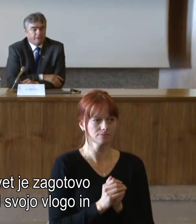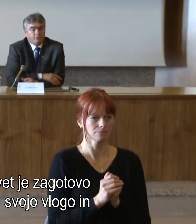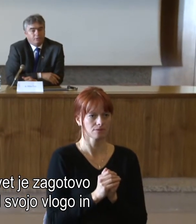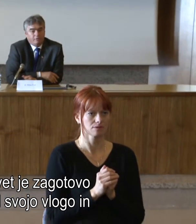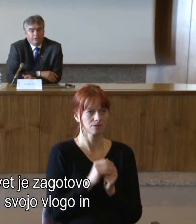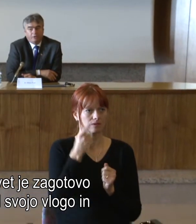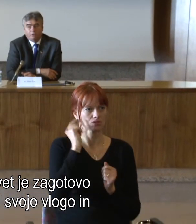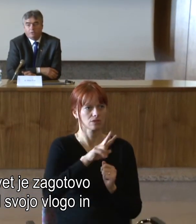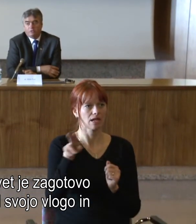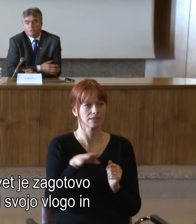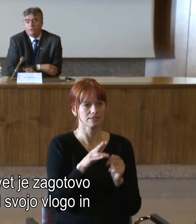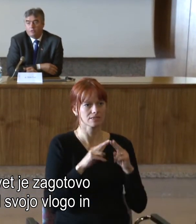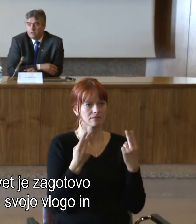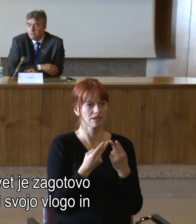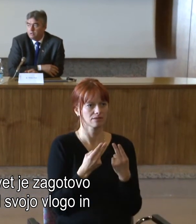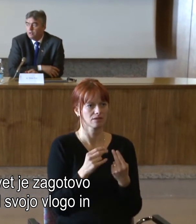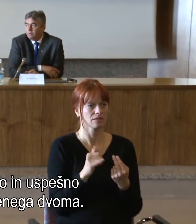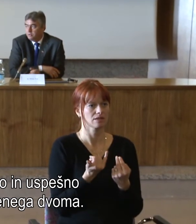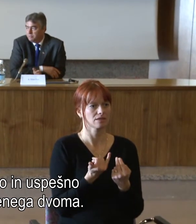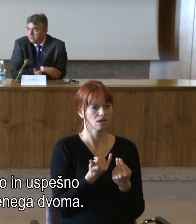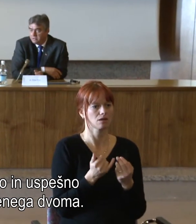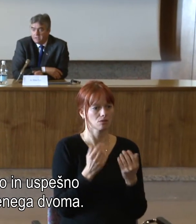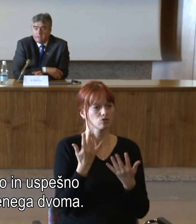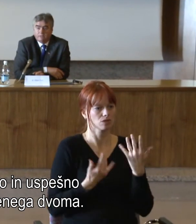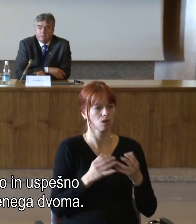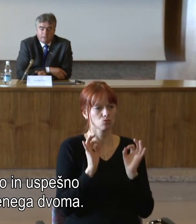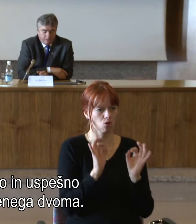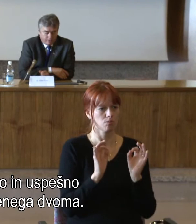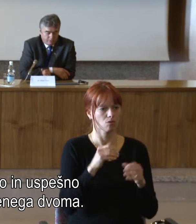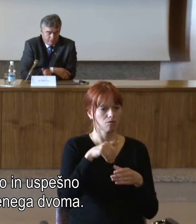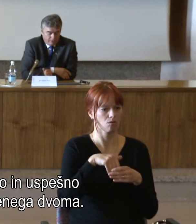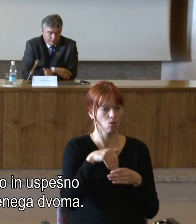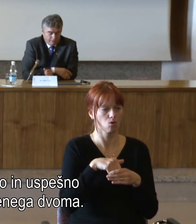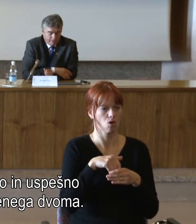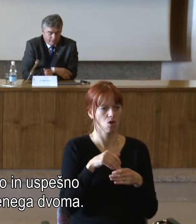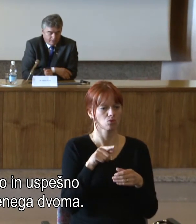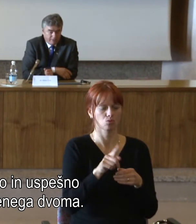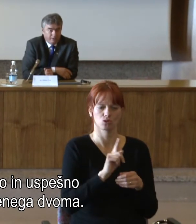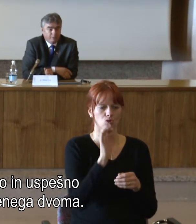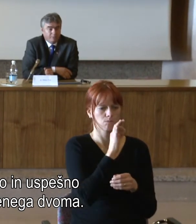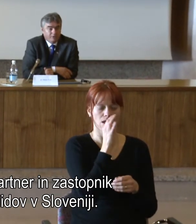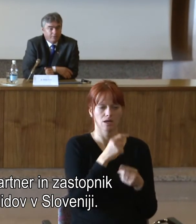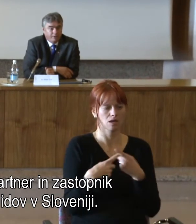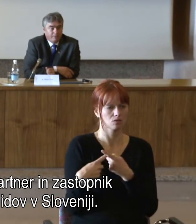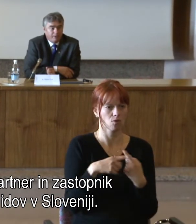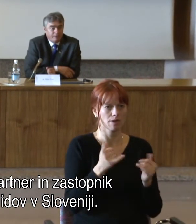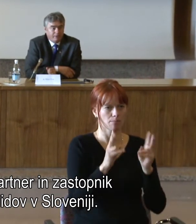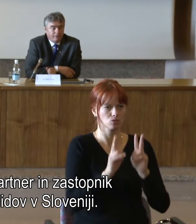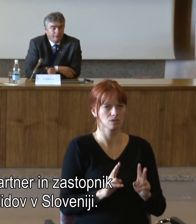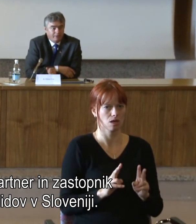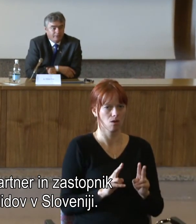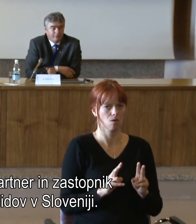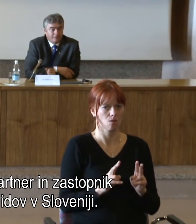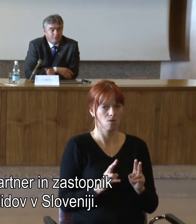Nacionalni svet je zagotovo odigral svojo vlogo in je tudi dobro uspešno igra. Tu ni nobenega dvoma, je postal pravi partner